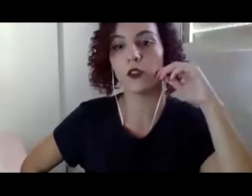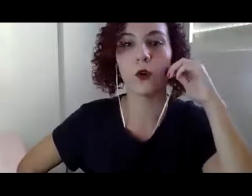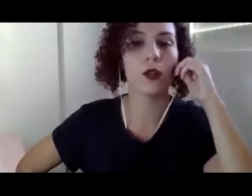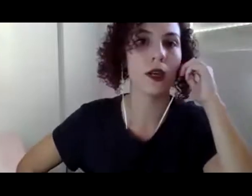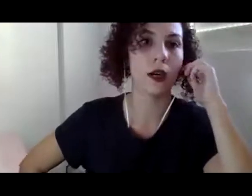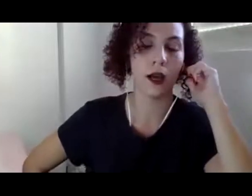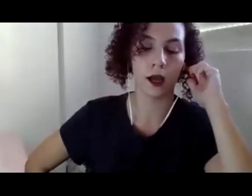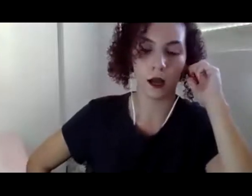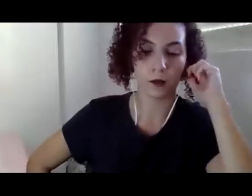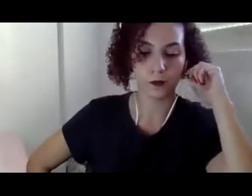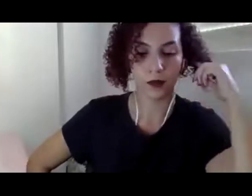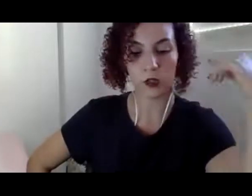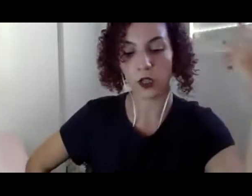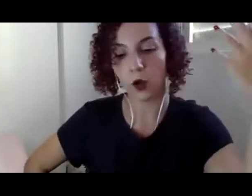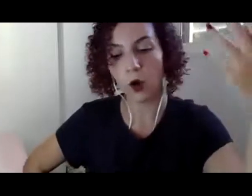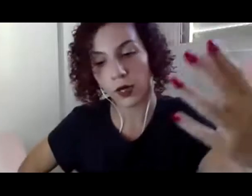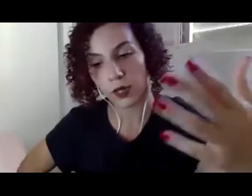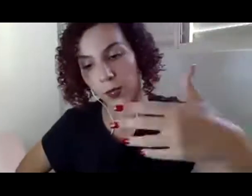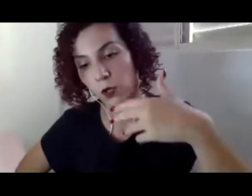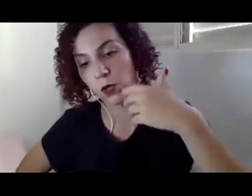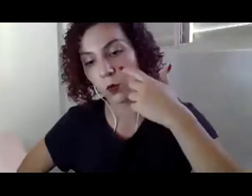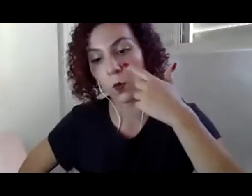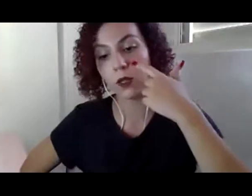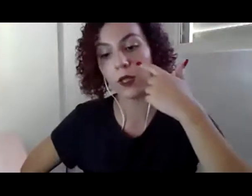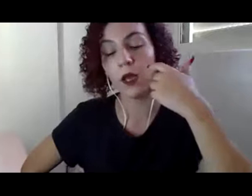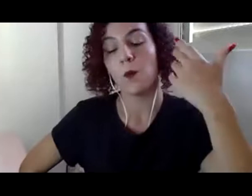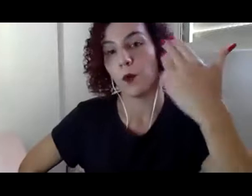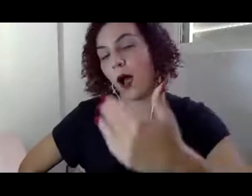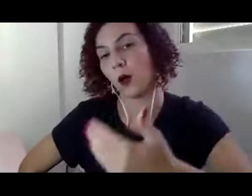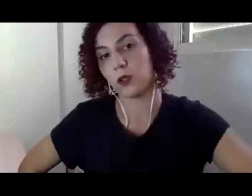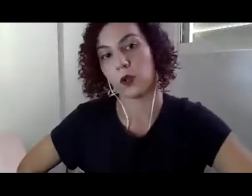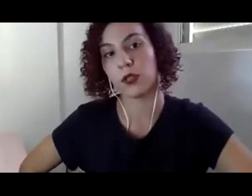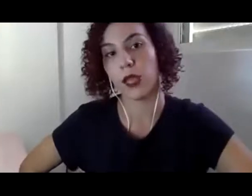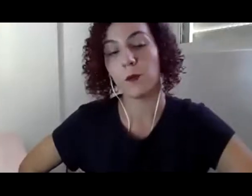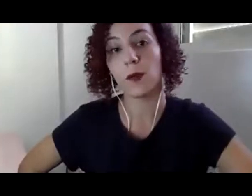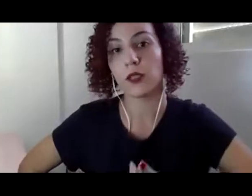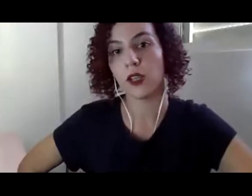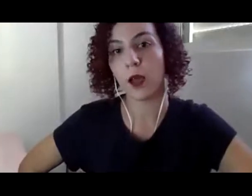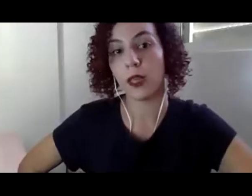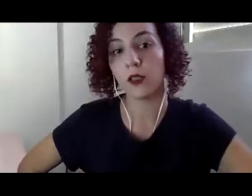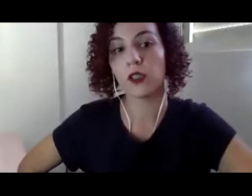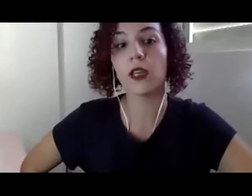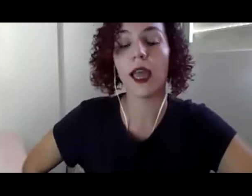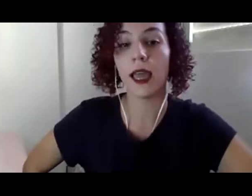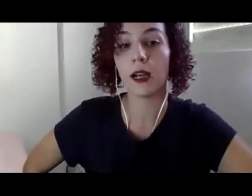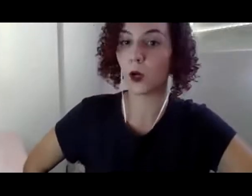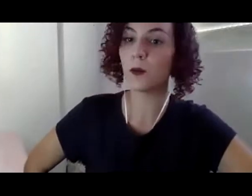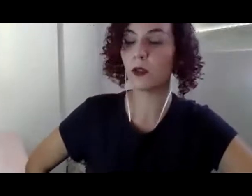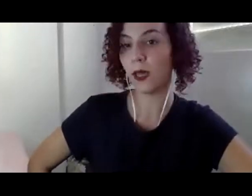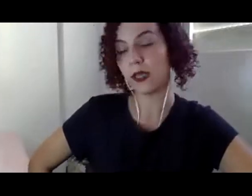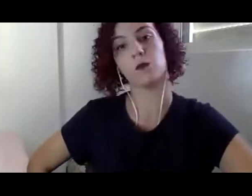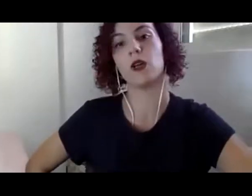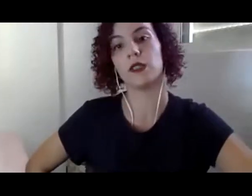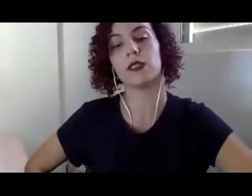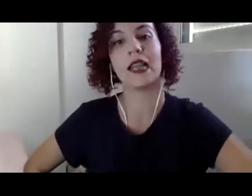né, de toda a trajetória da pessoa surda por causa do nosso tempo, mas antigamente era